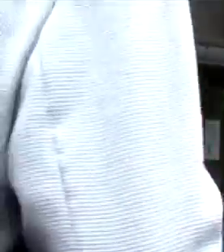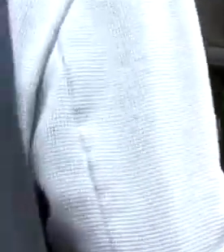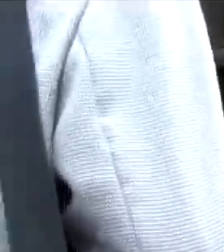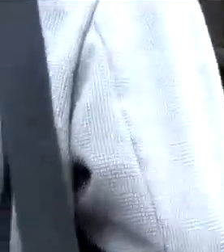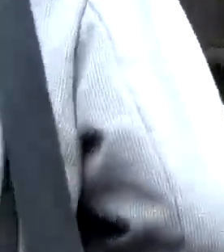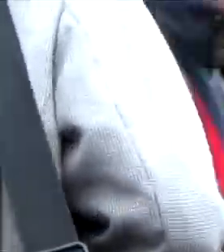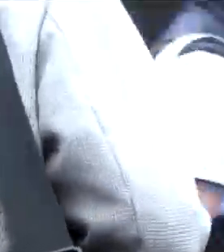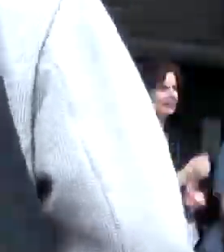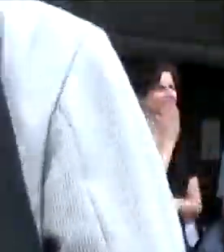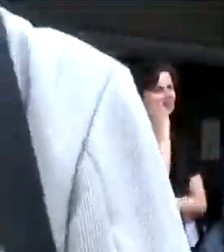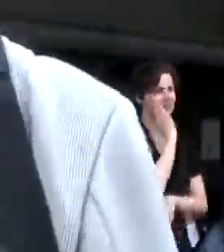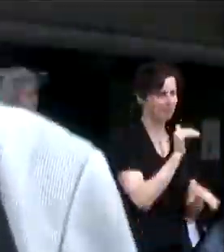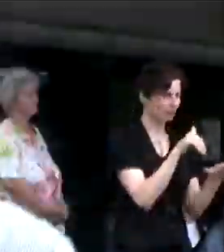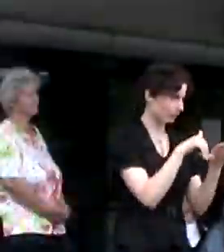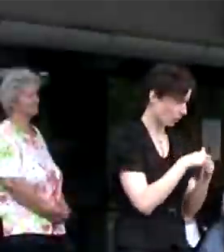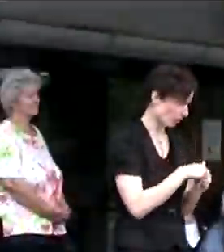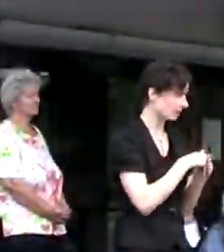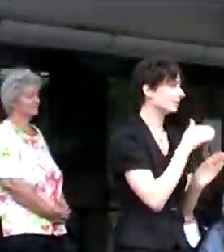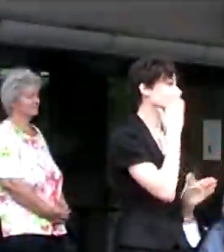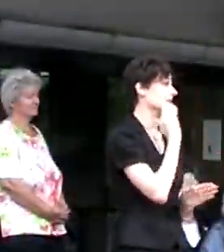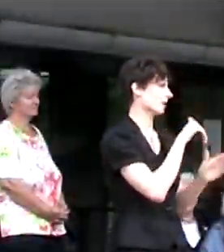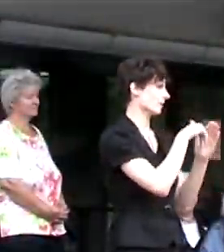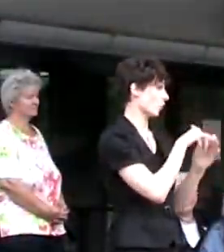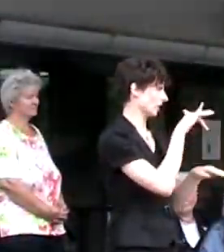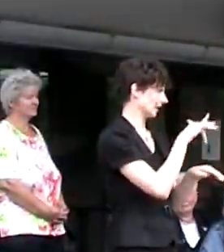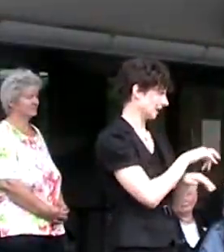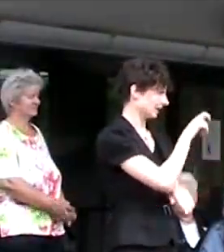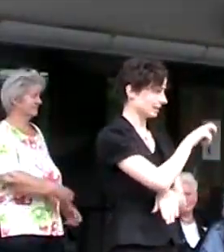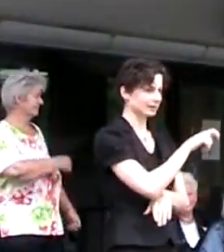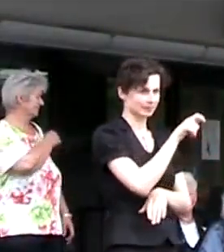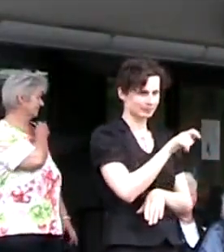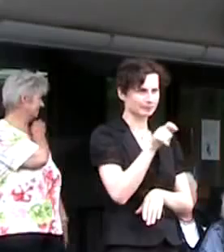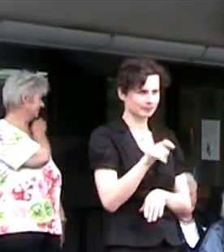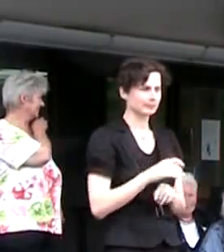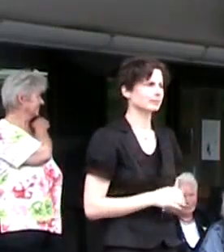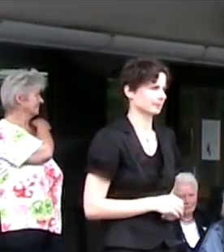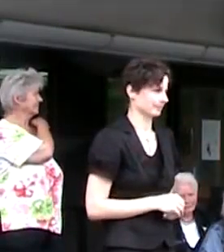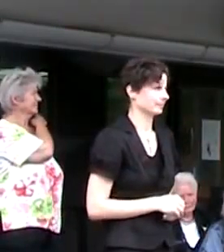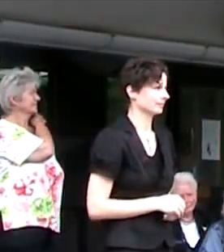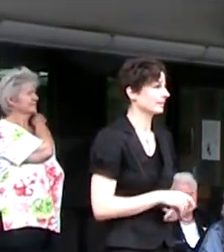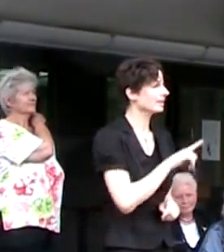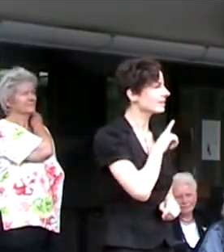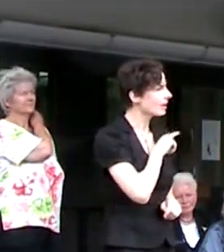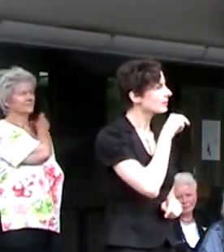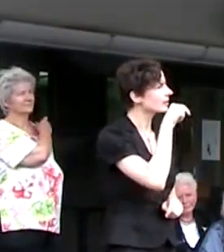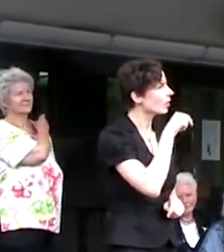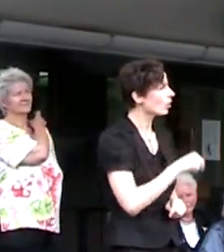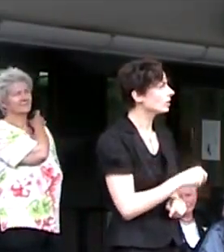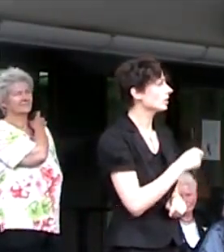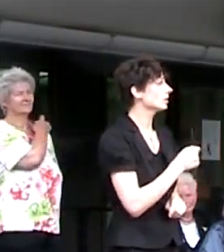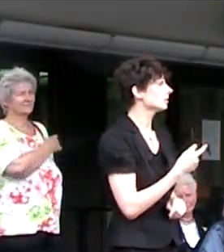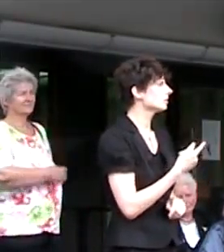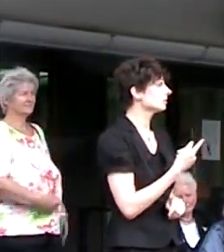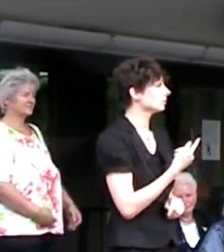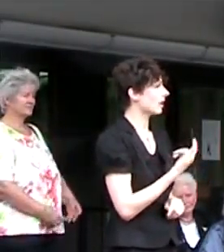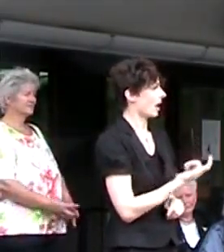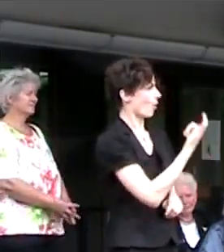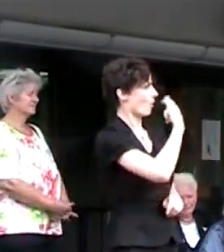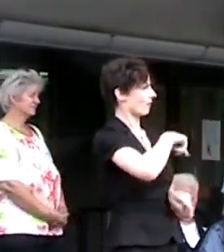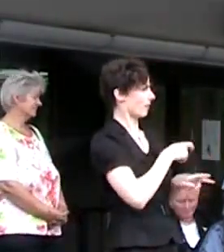Liebe Freundinnen und liebe Freunde, ich verwende diese sehr persönliche Anrede, weil diese